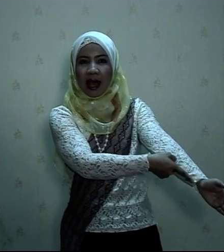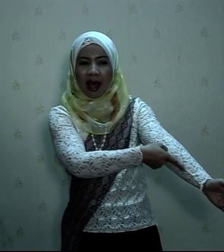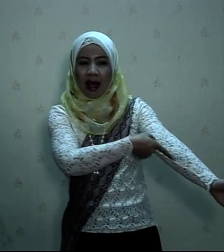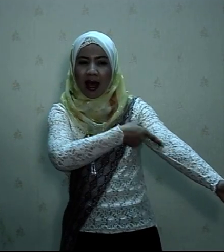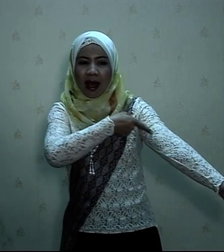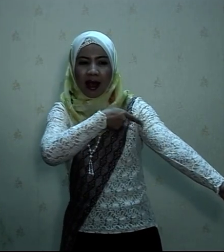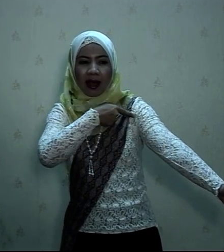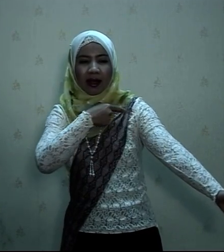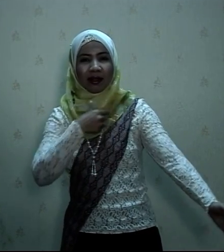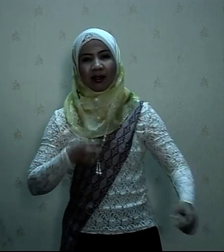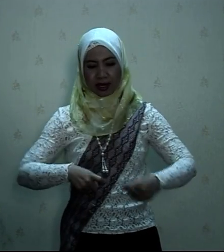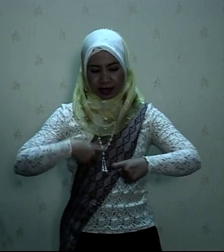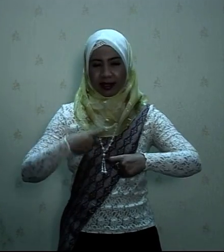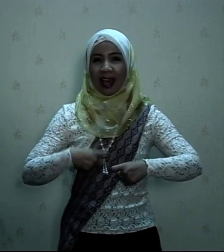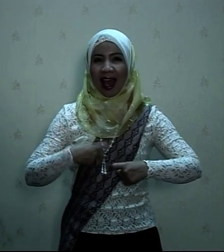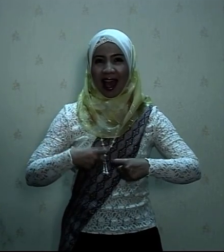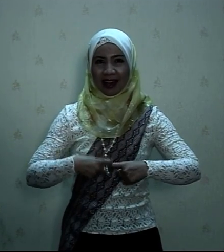ช้ายาก